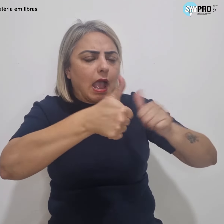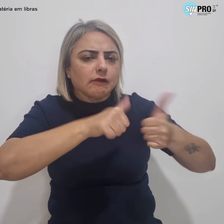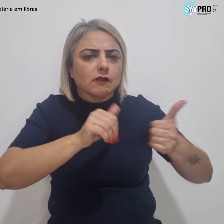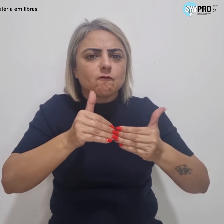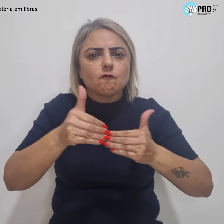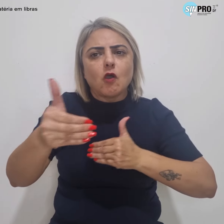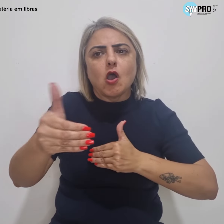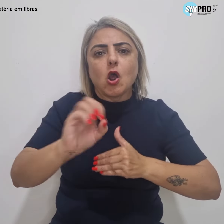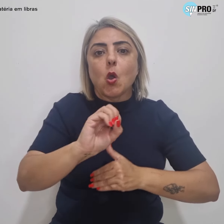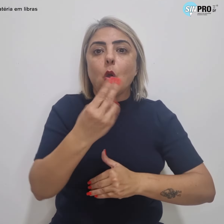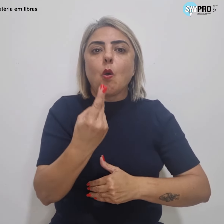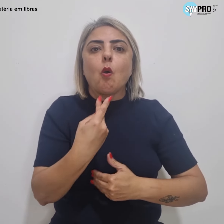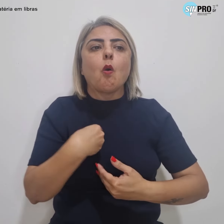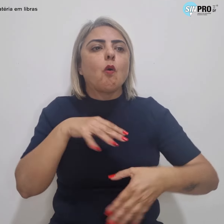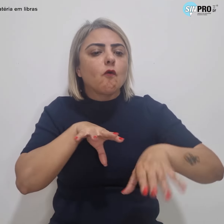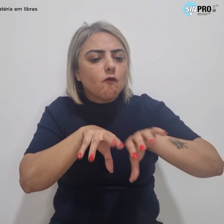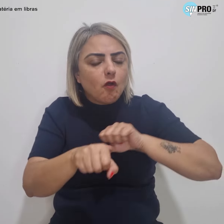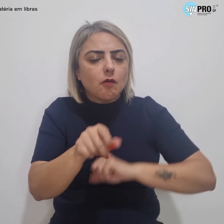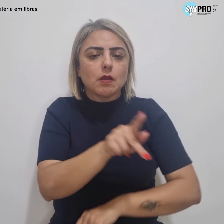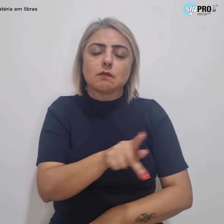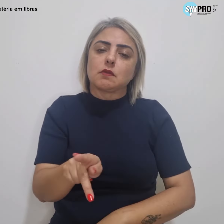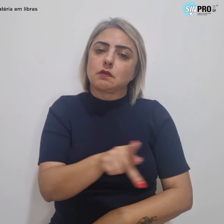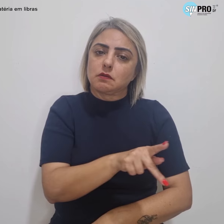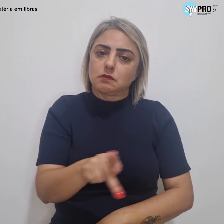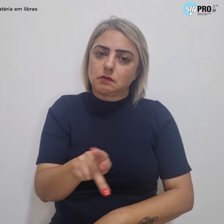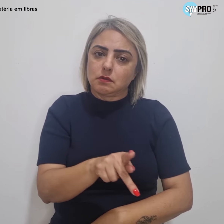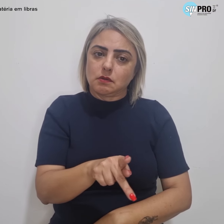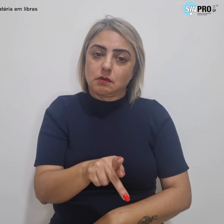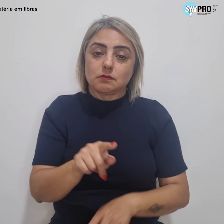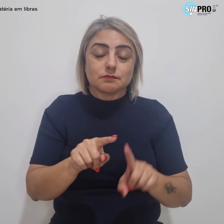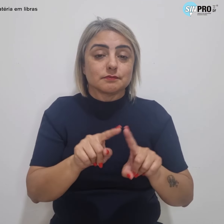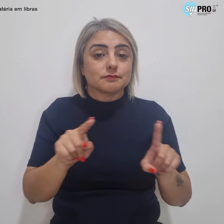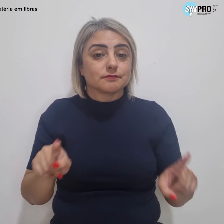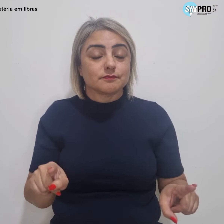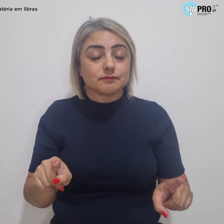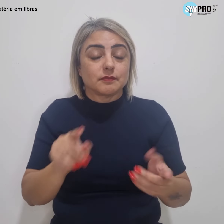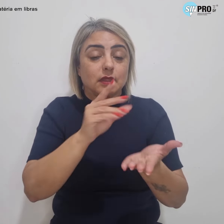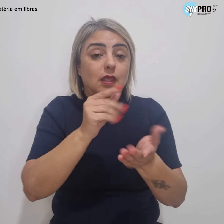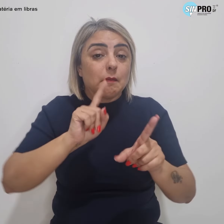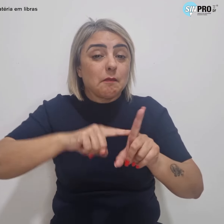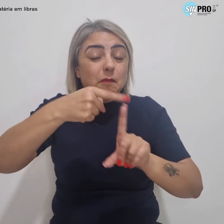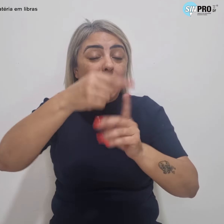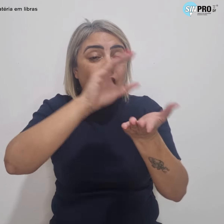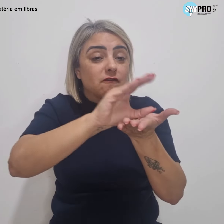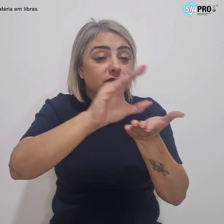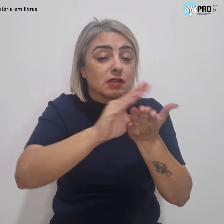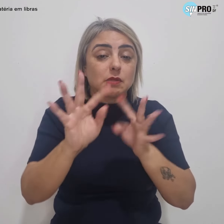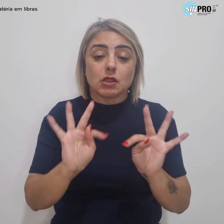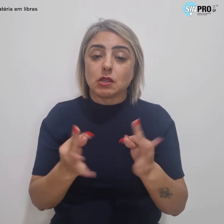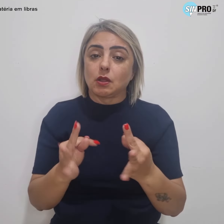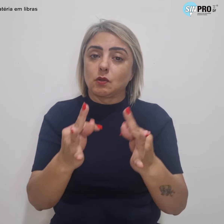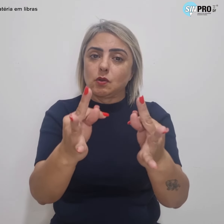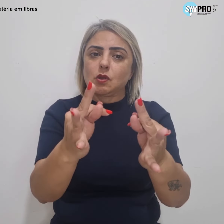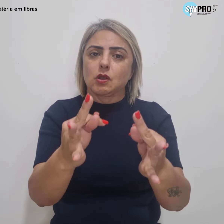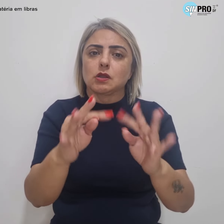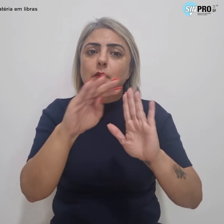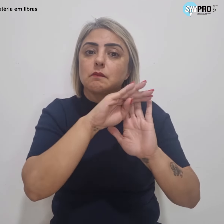ou capacitação de professores, mais investimentos em tecnologia, programas de